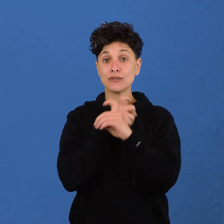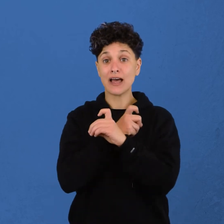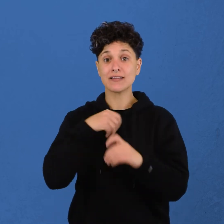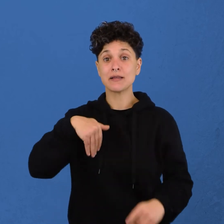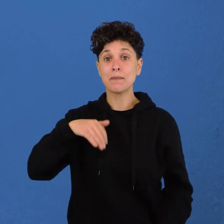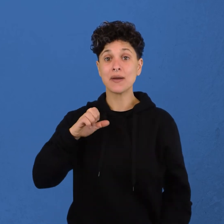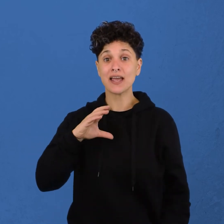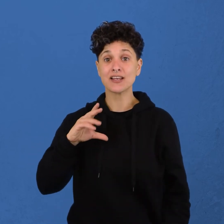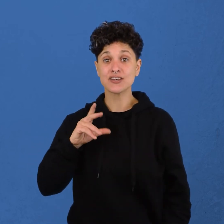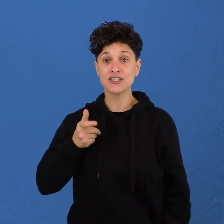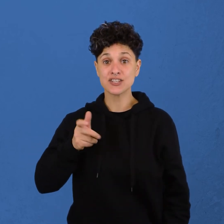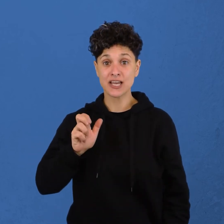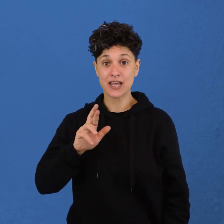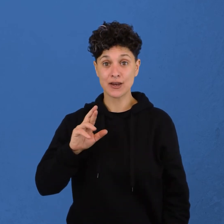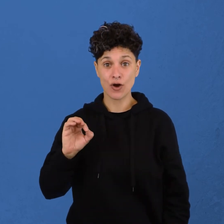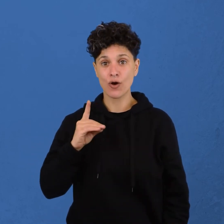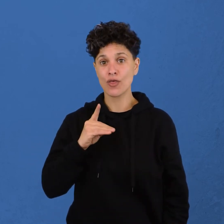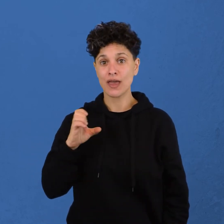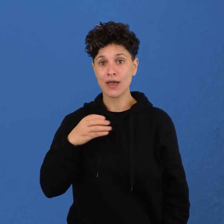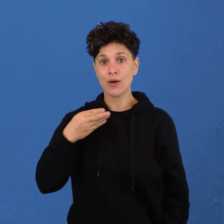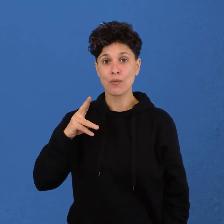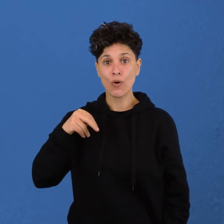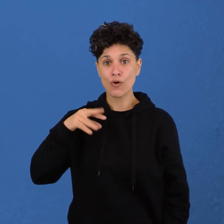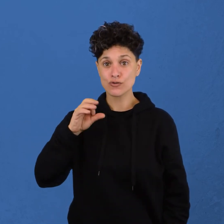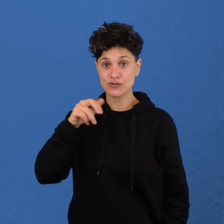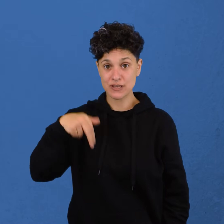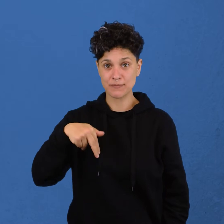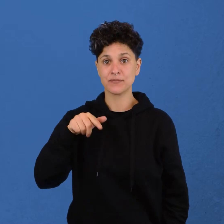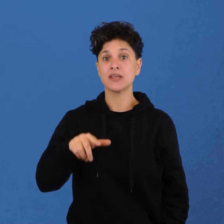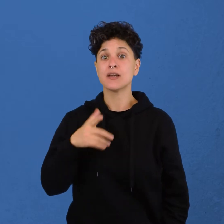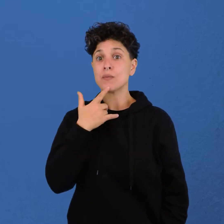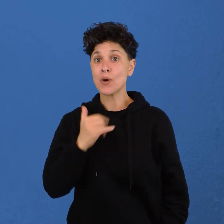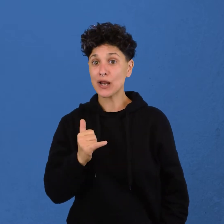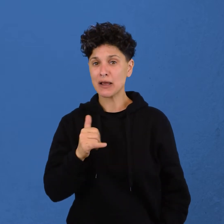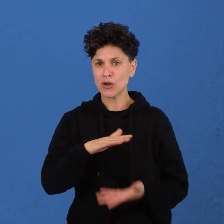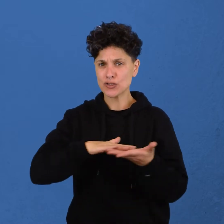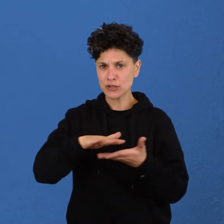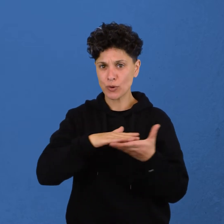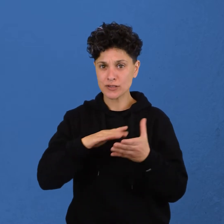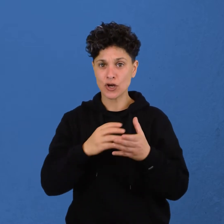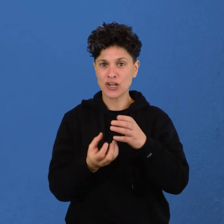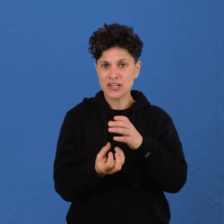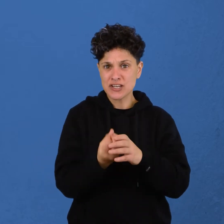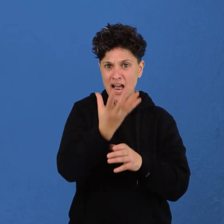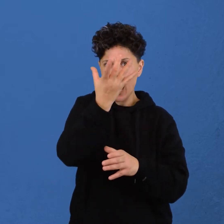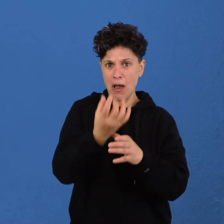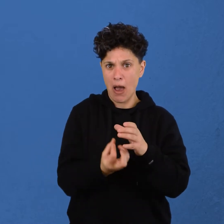Problemas del mechero de Bunsen. Si la llama se separa de la boca del caño, es porque la entrada de gas